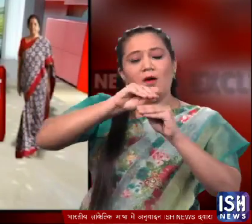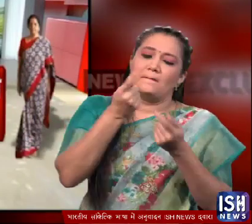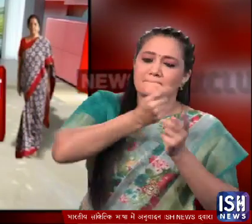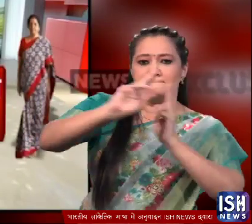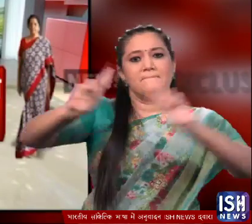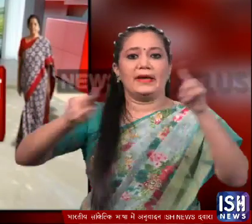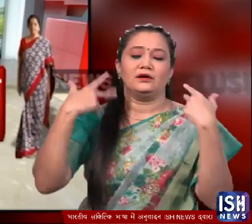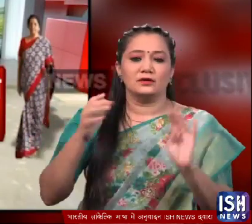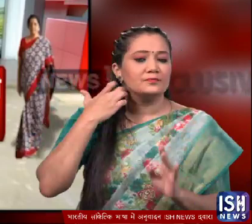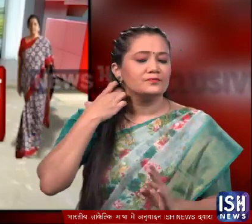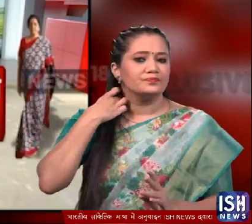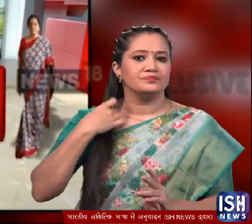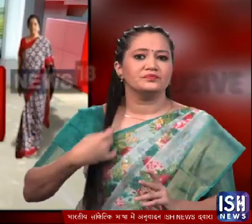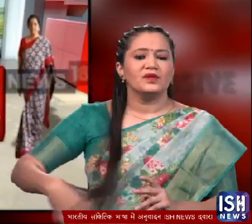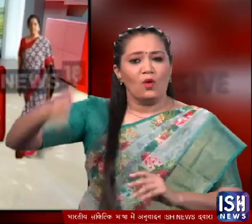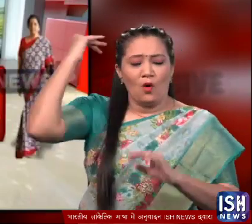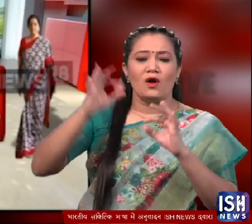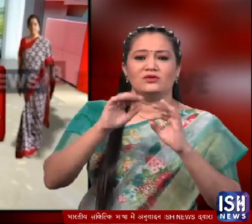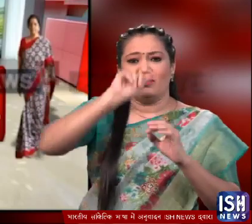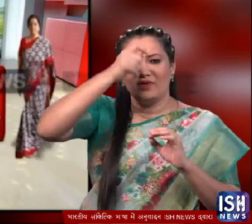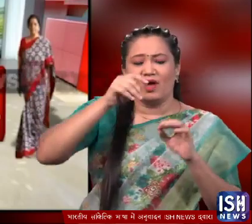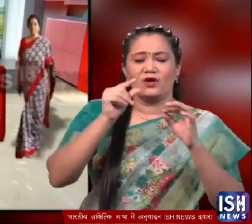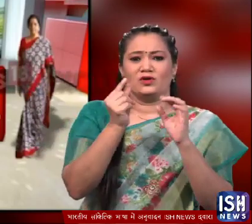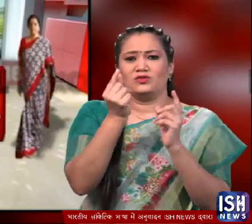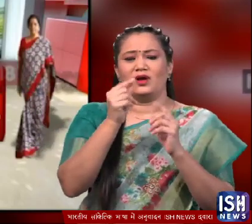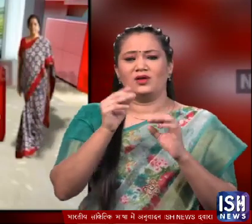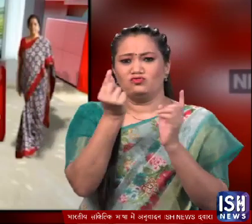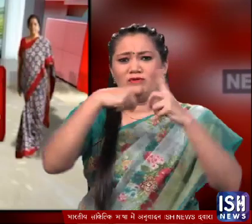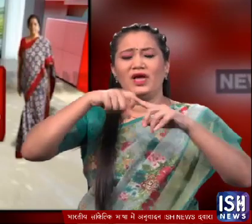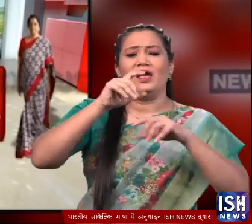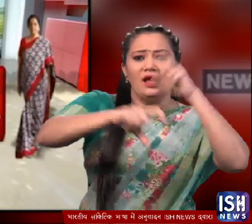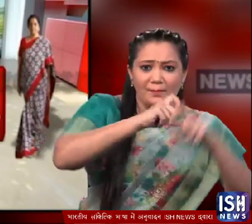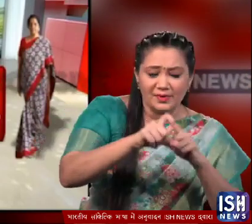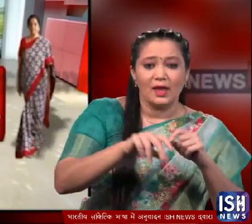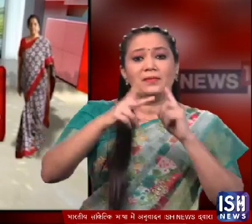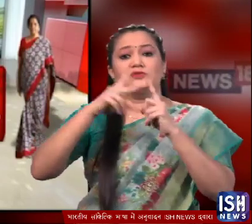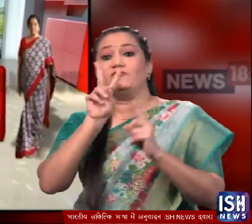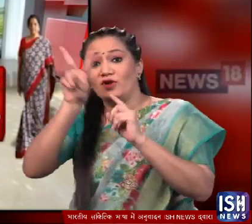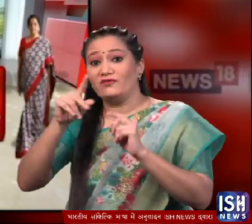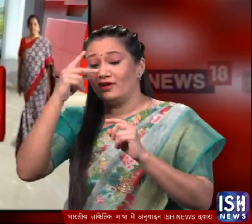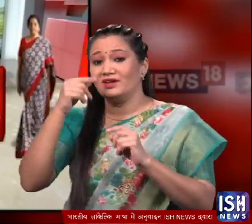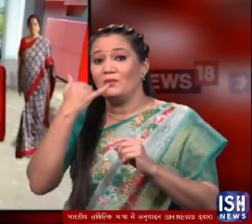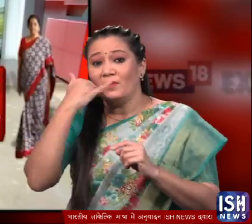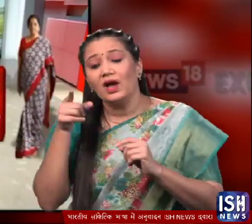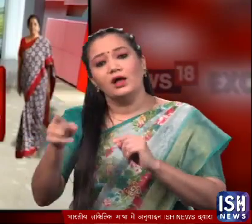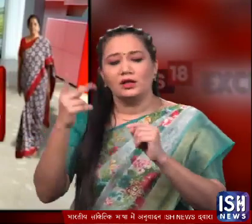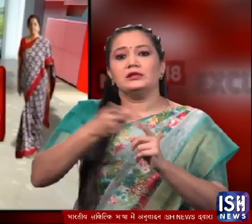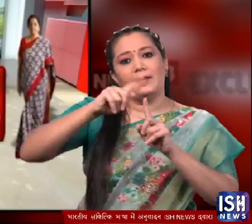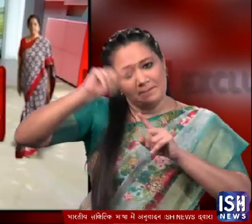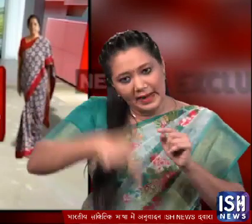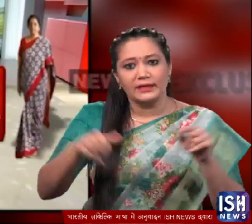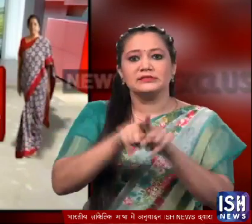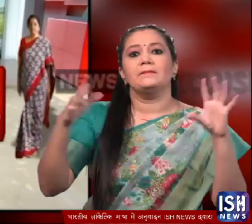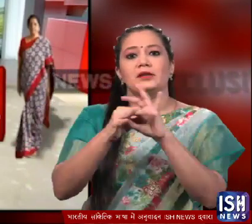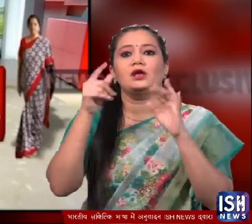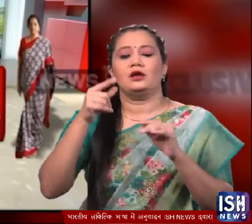वापस करेगी। पहले ब्रिटिश कंपनी केयर्न एनर्जी और वोडाफोन को इसी कानून के तहत टैक्स का नोटिस भेजा